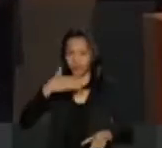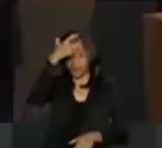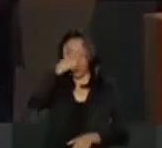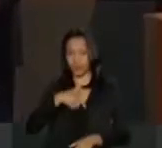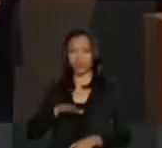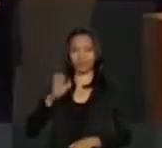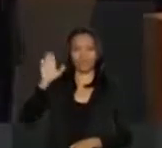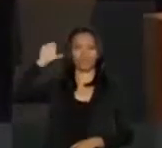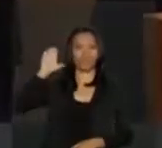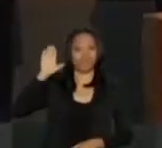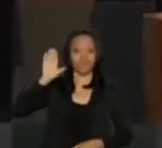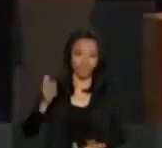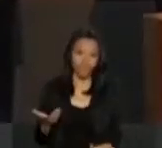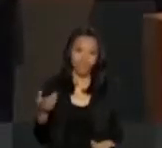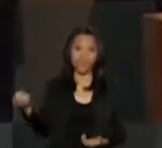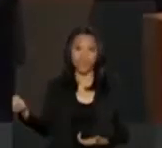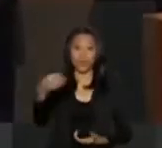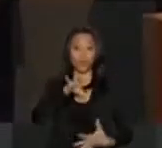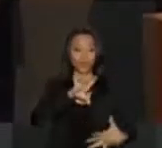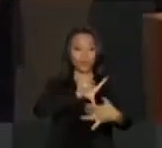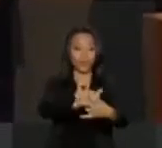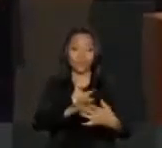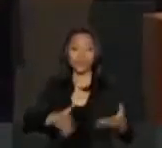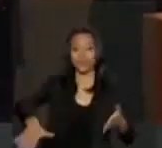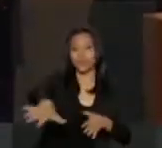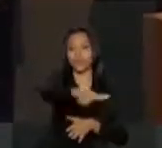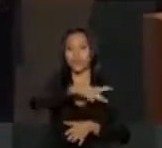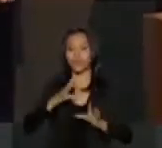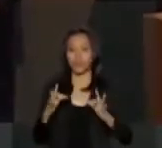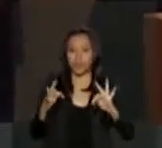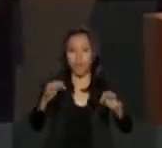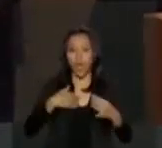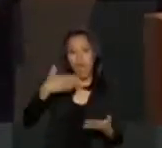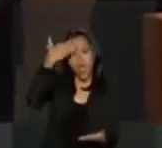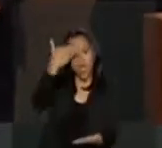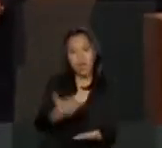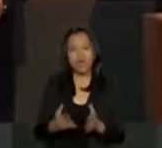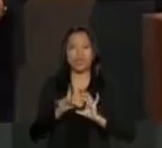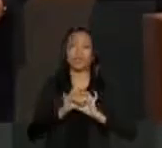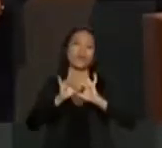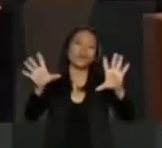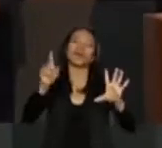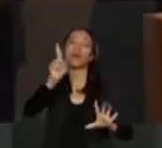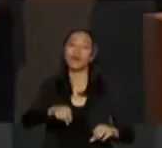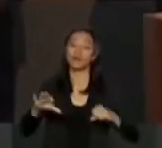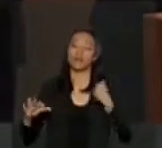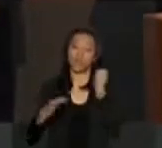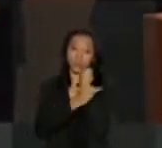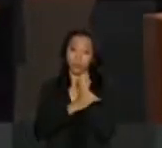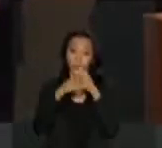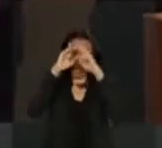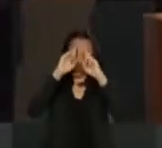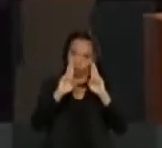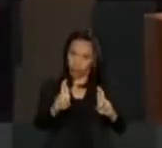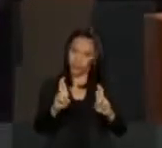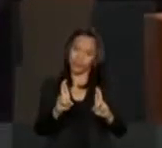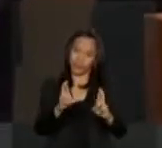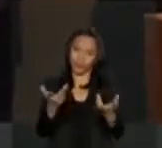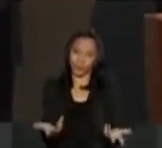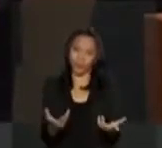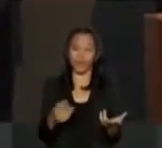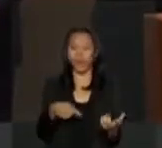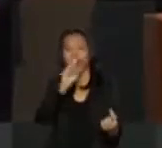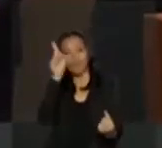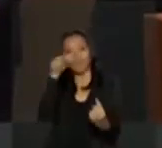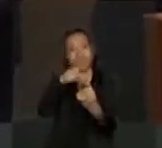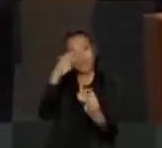representantes. Nesse novo ambiente, a crença na liberdade é a melhor garantia de respeito aos altos